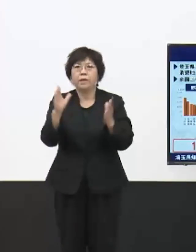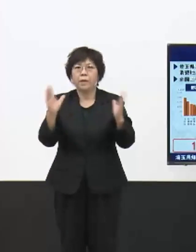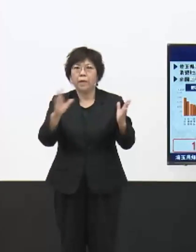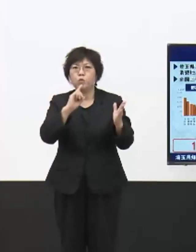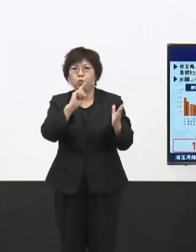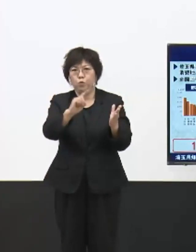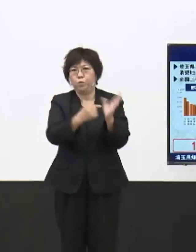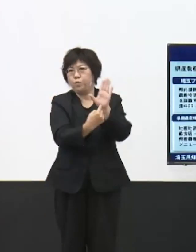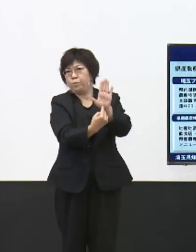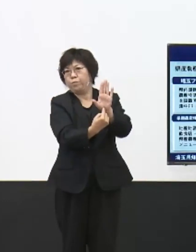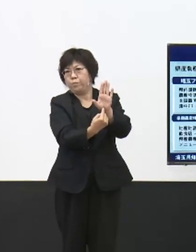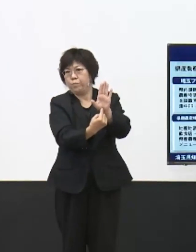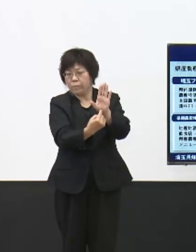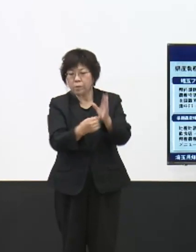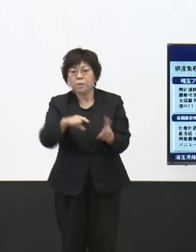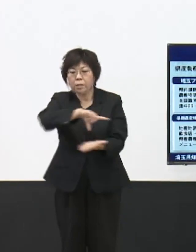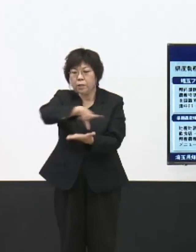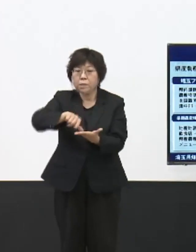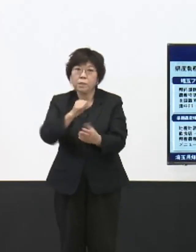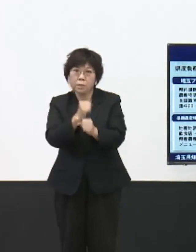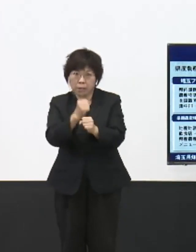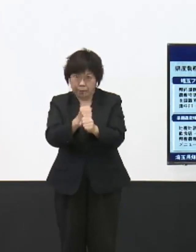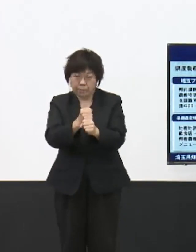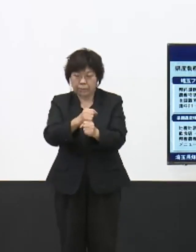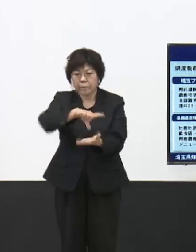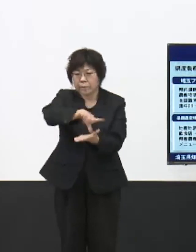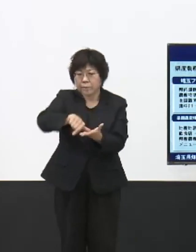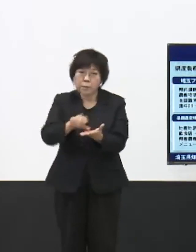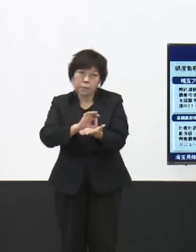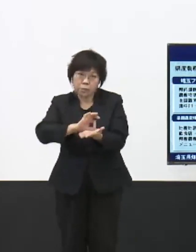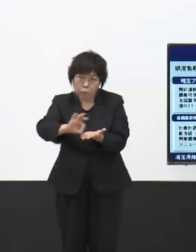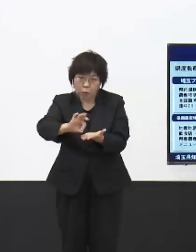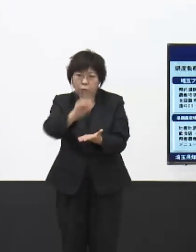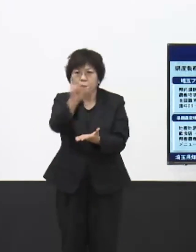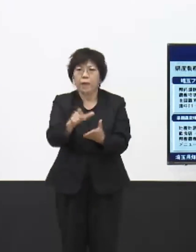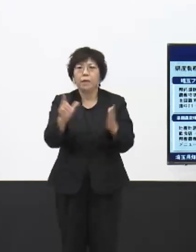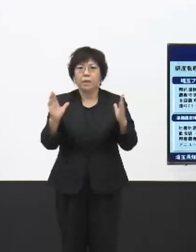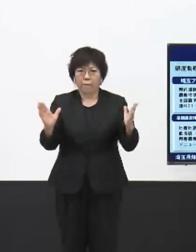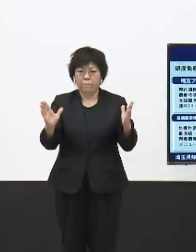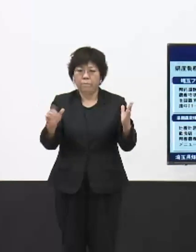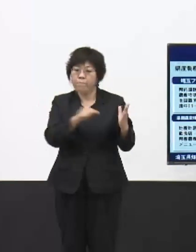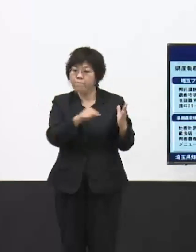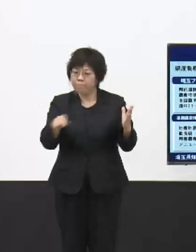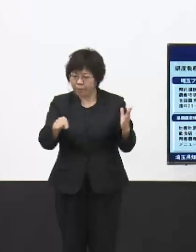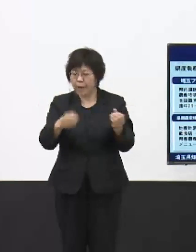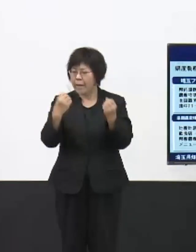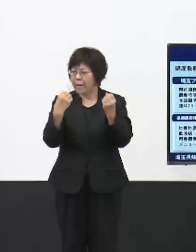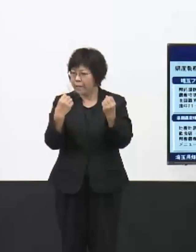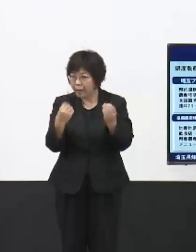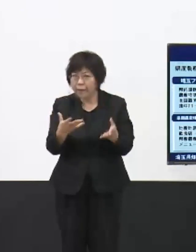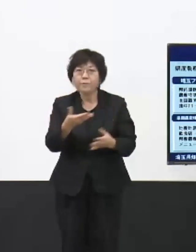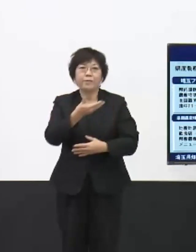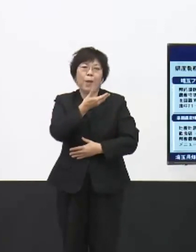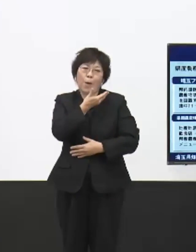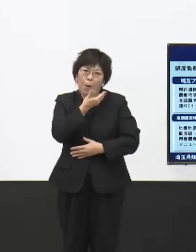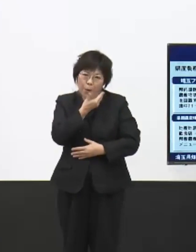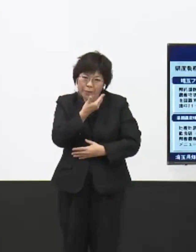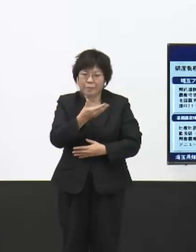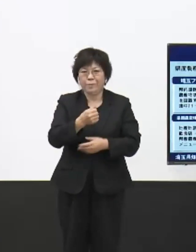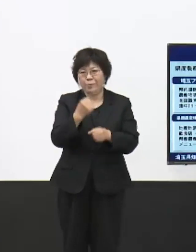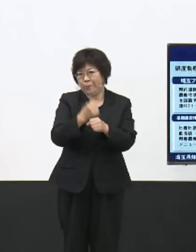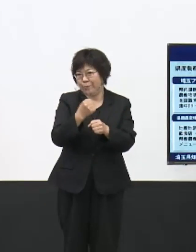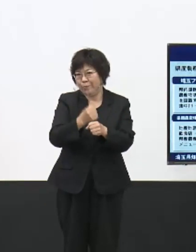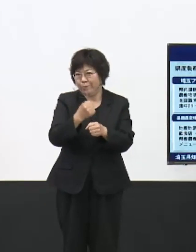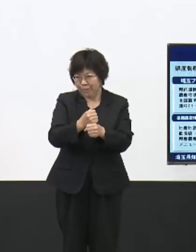。この埼玉県地産地消月間では、新鮮でおいしい県産の農産物を知